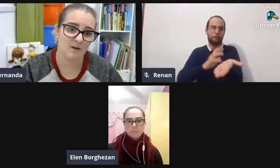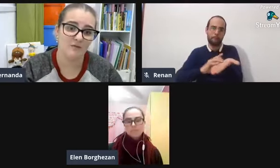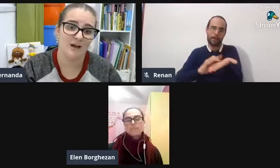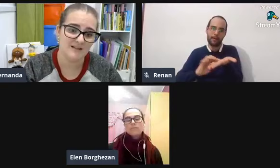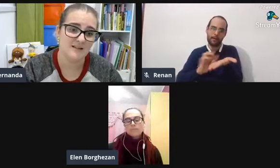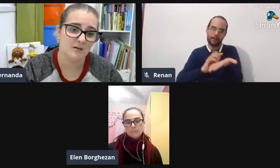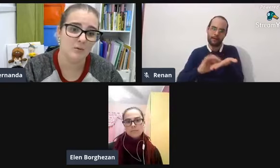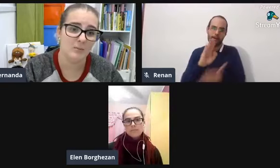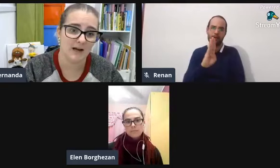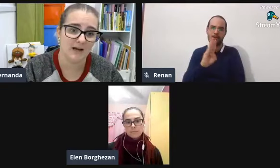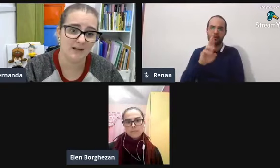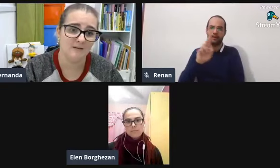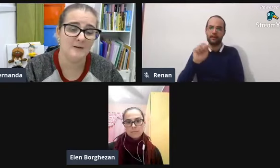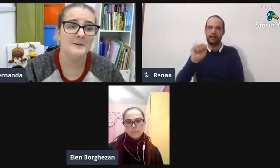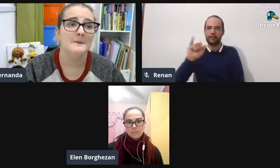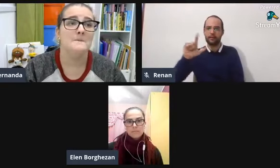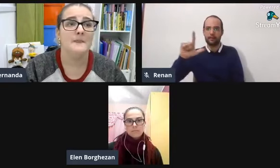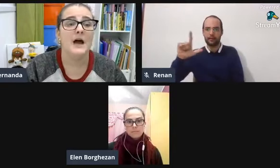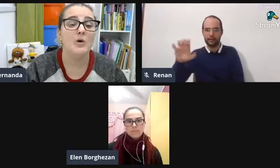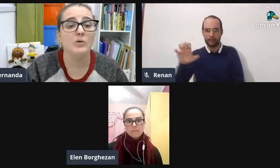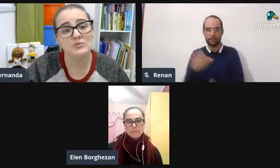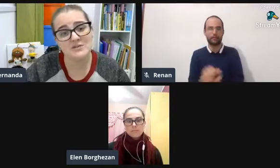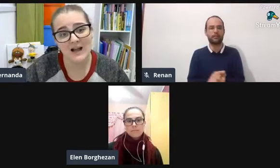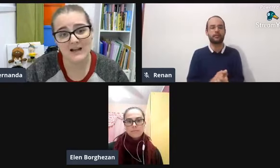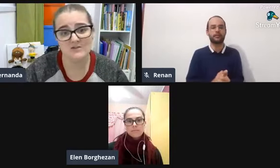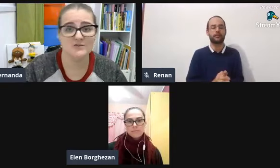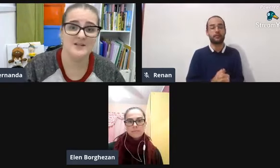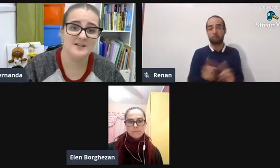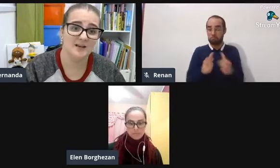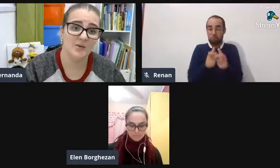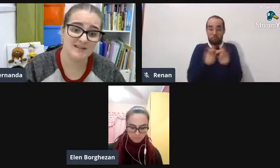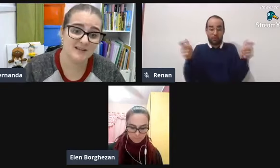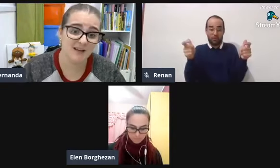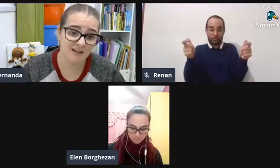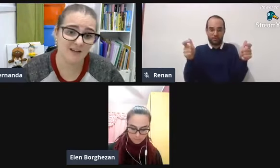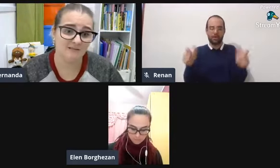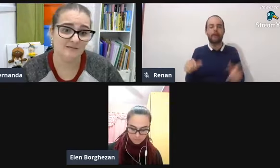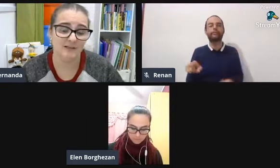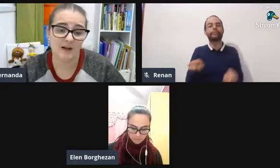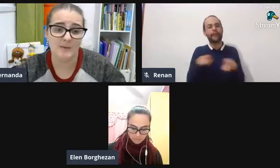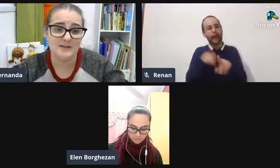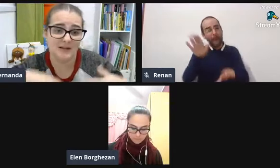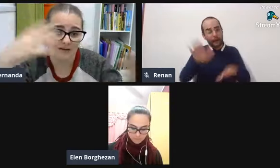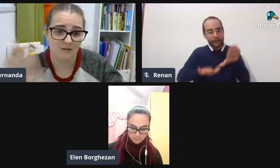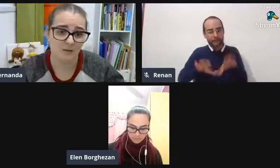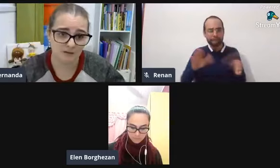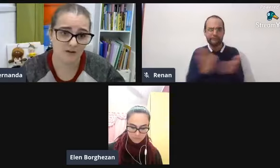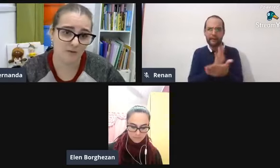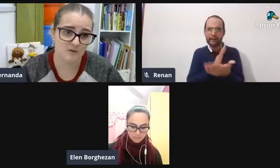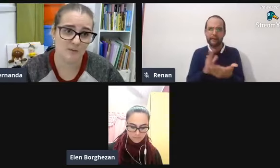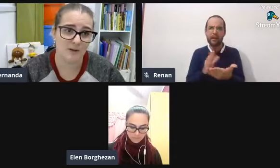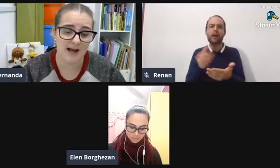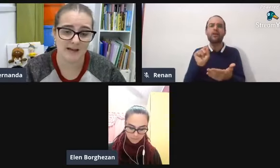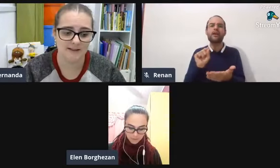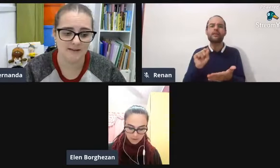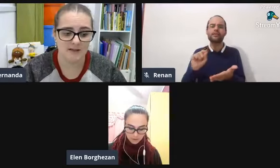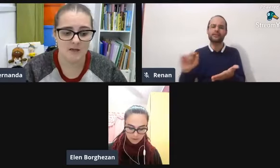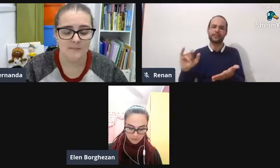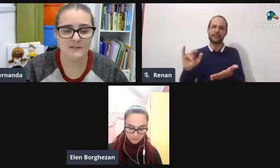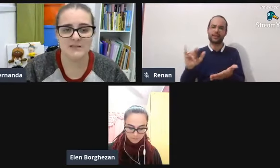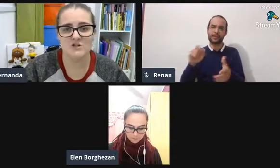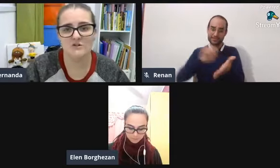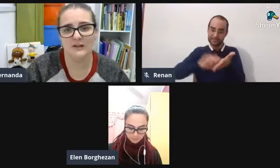grande maioria vai ser com o Braille. Alguns casos vai ser com a escrita, né? Uma escrita em fonte